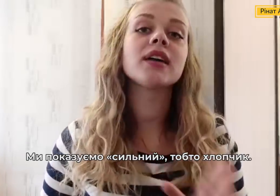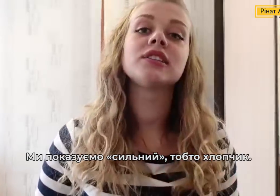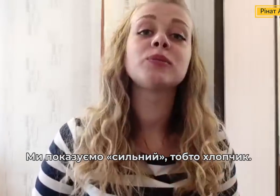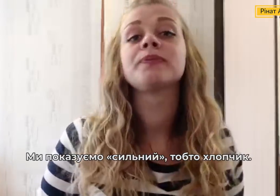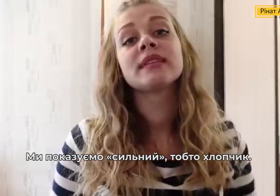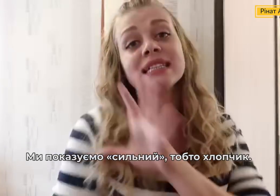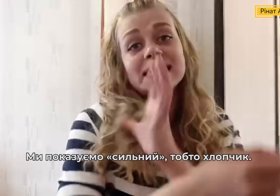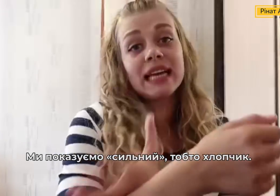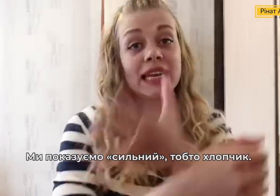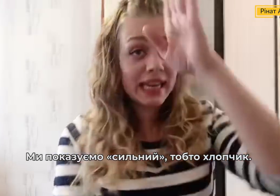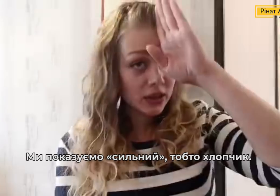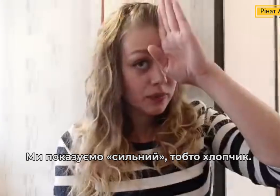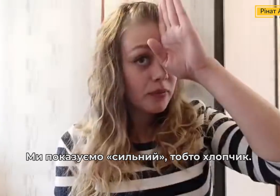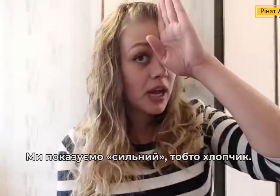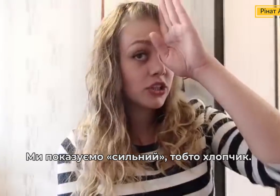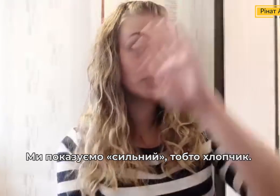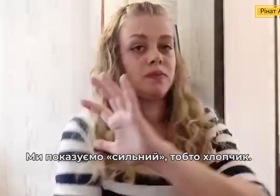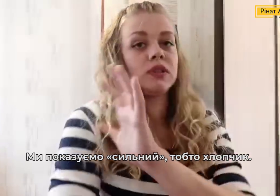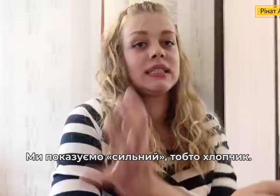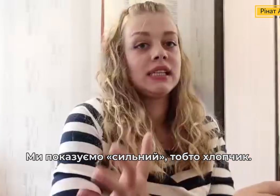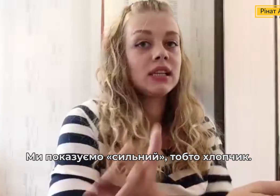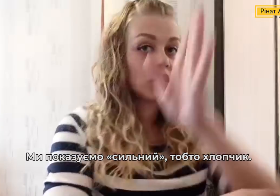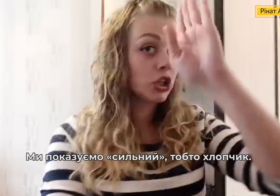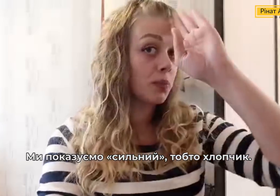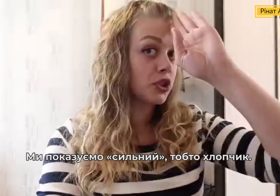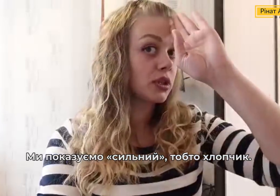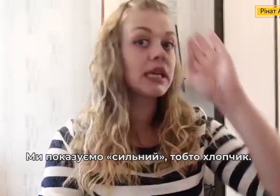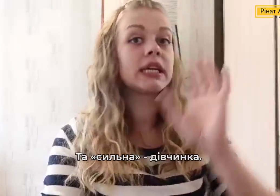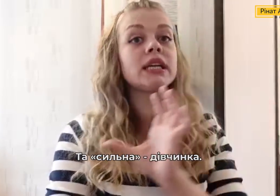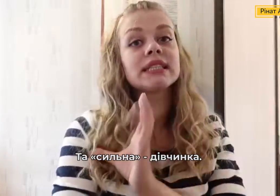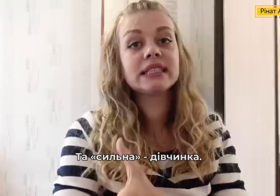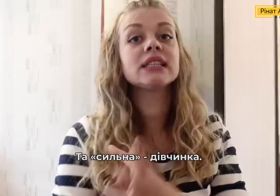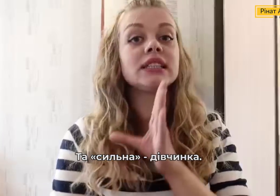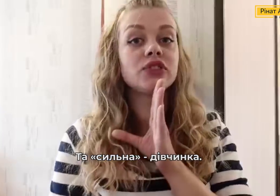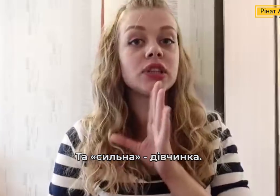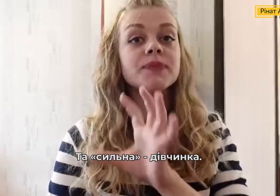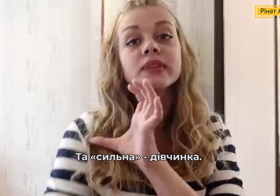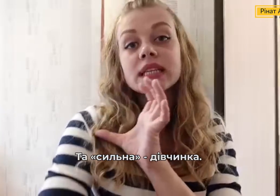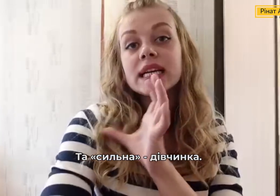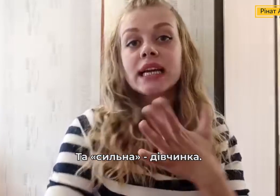показуємо сильний, тобто мальчик, тобто сила хлопчик. І сила дівчинка.